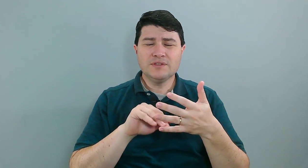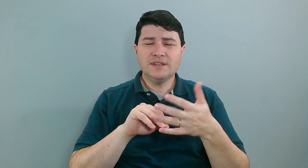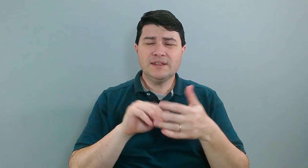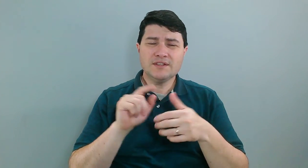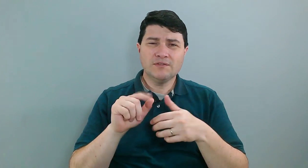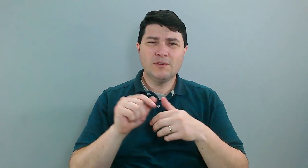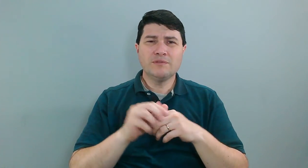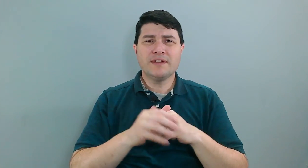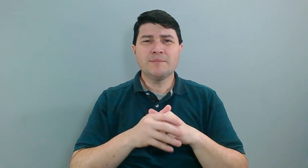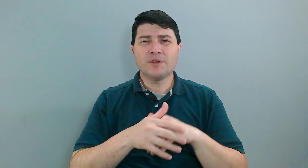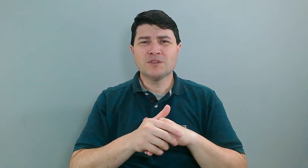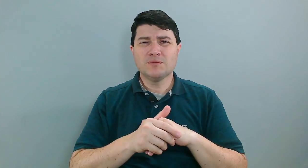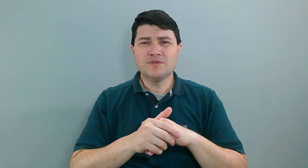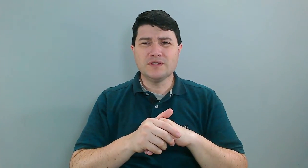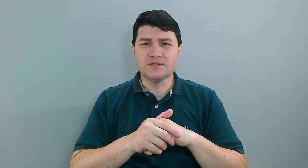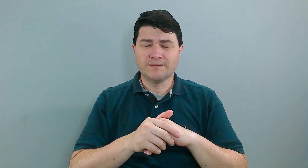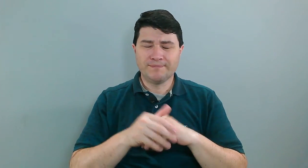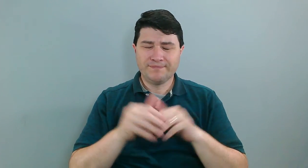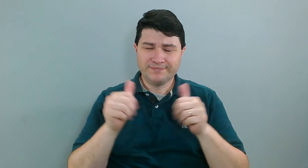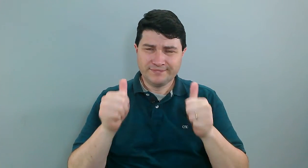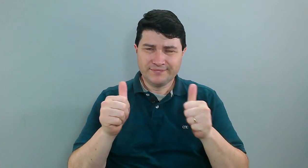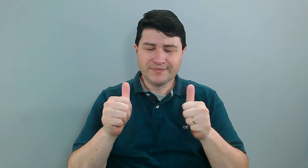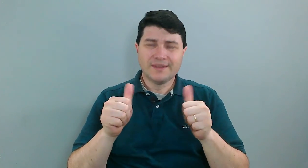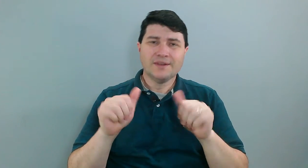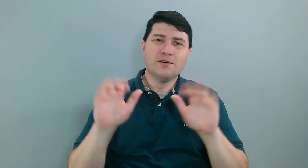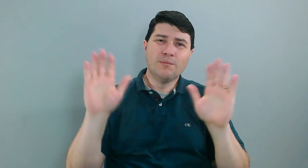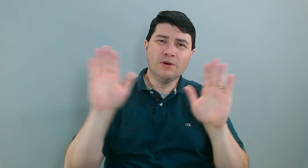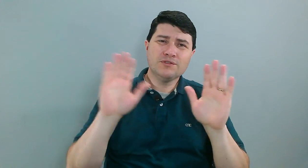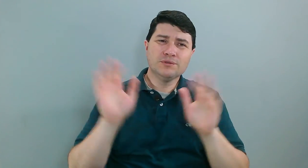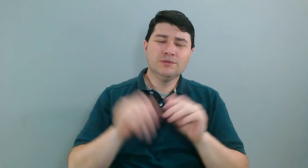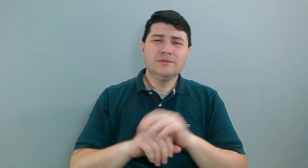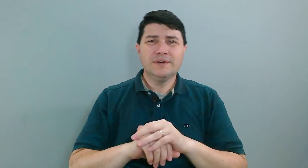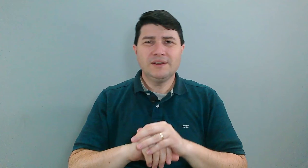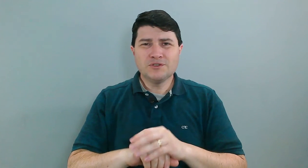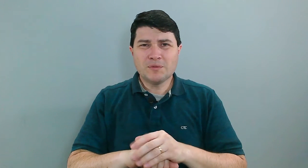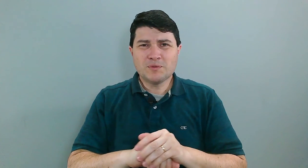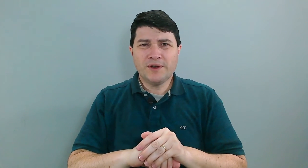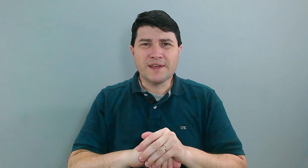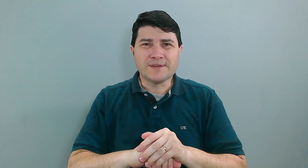outros itens vão ver em próximos vídeos. Um bom estudo e nos vemos por aí.